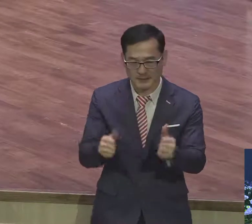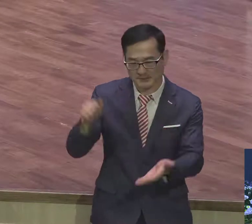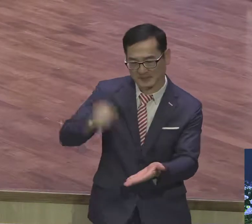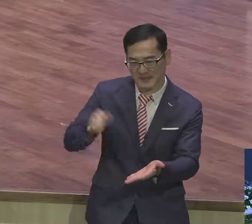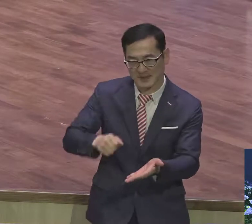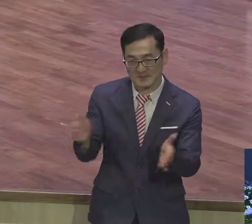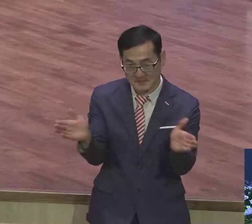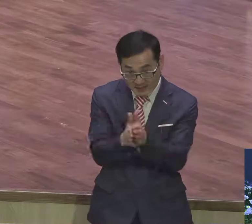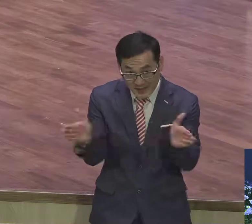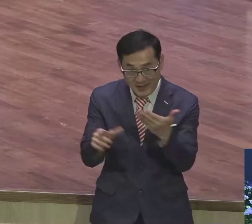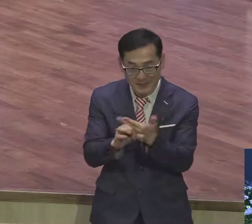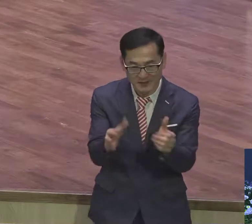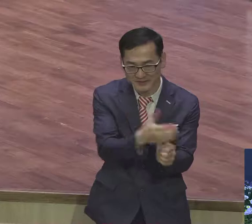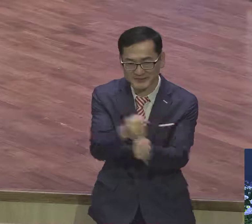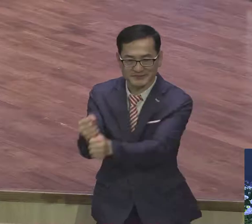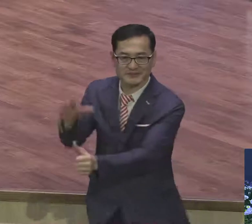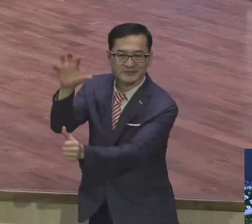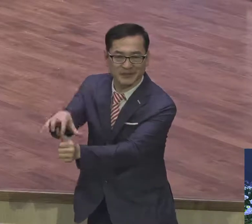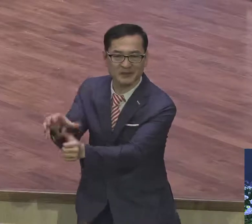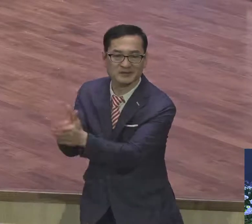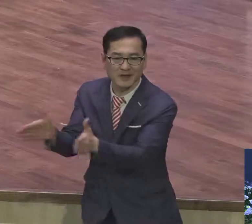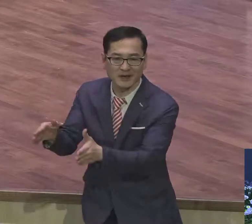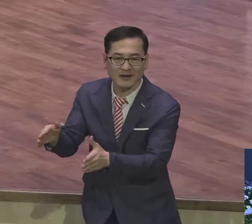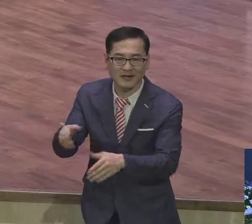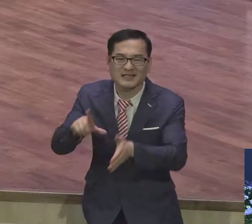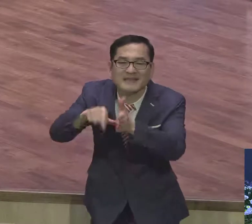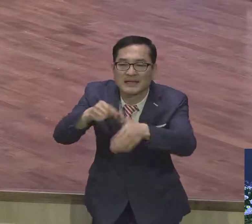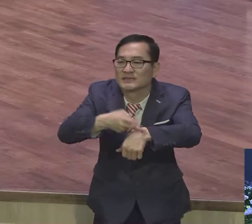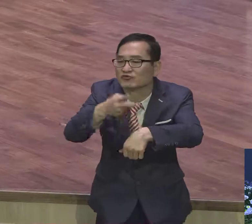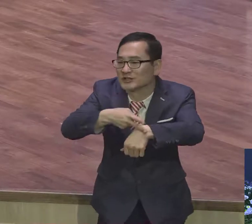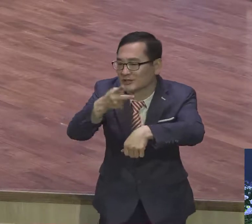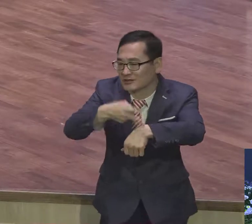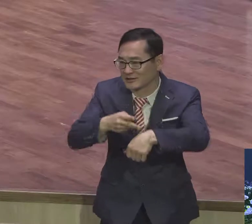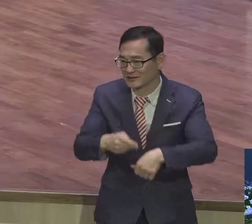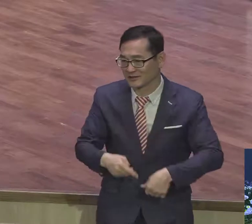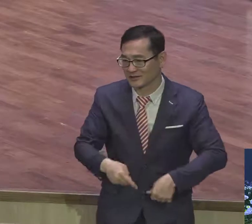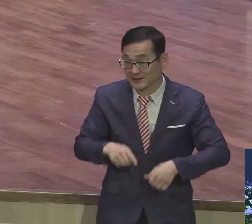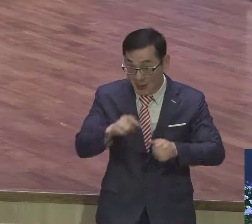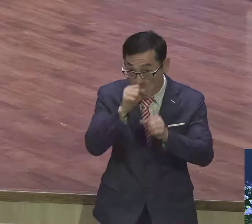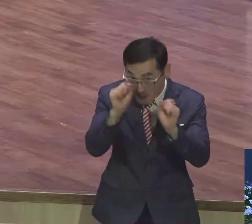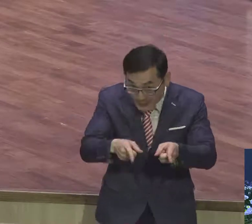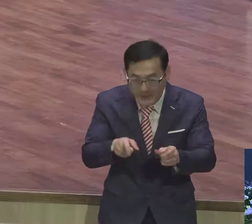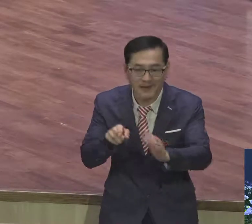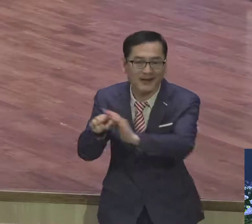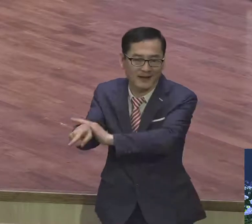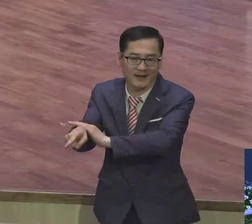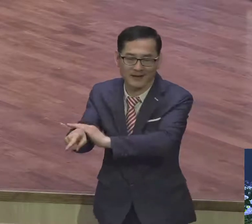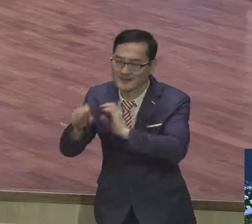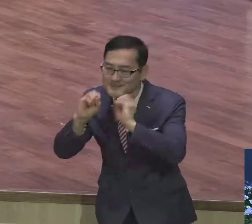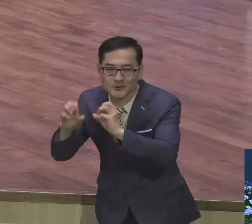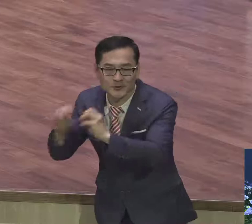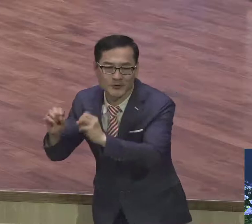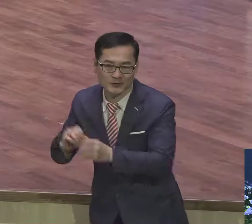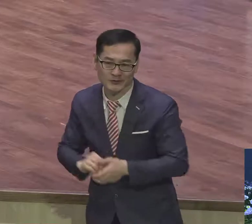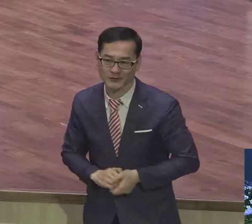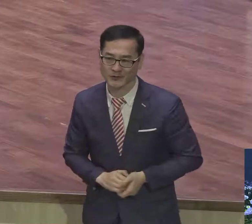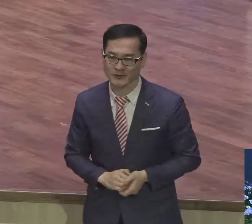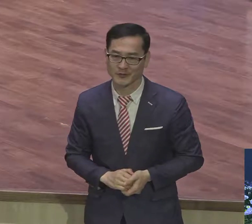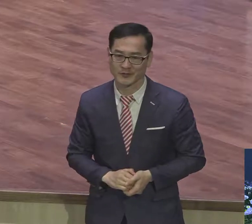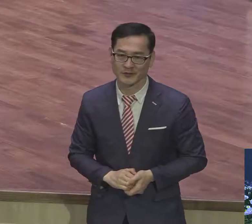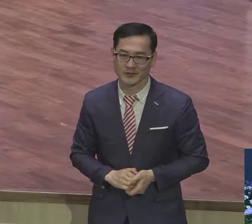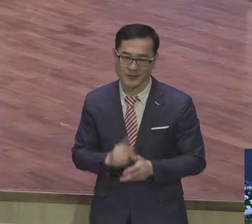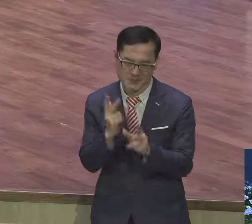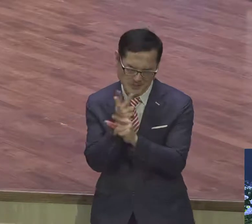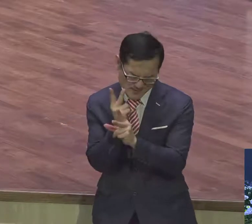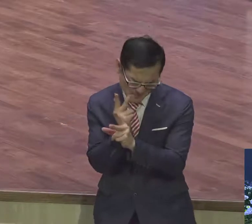들어오는 시간이 한 시에 재판받고 딱 2시 하면 딱 들어와. 그때 가는 거예요. 그래서 2시 가는 겁니다. 한 주도 안 빠져요.